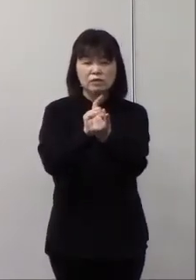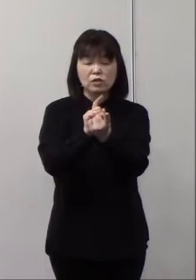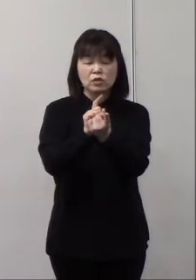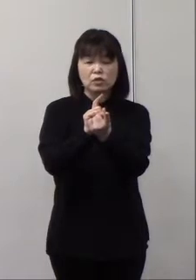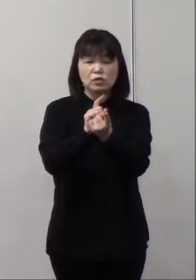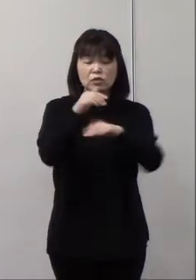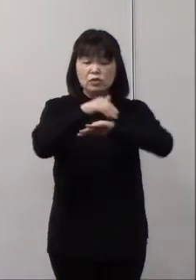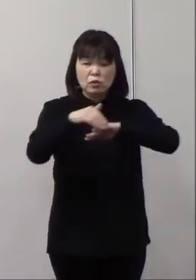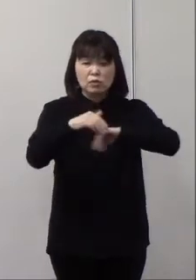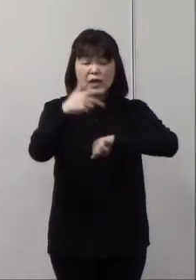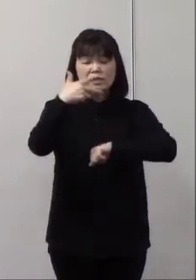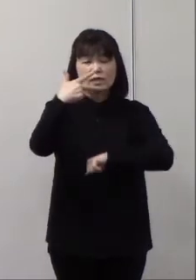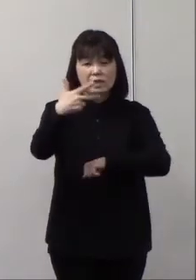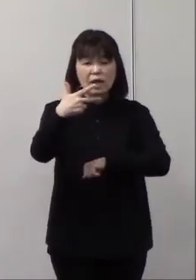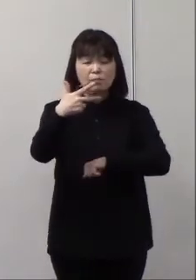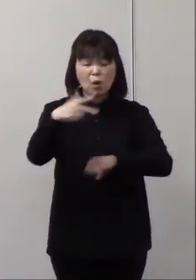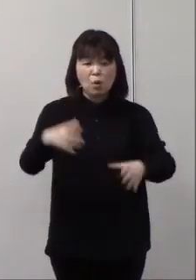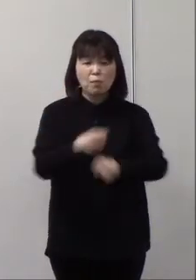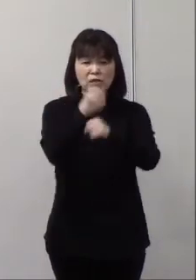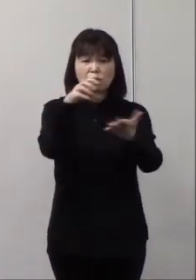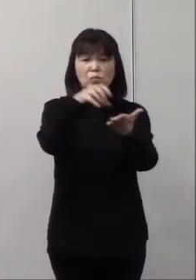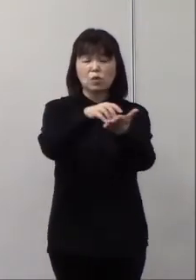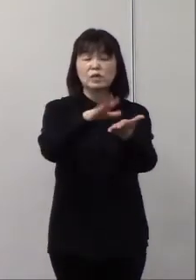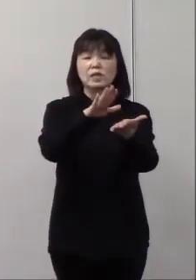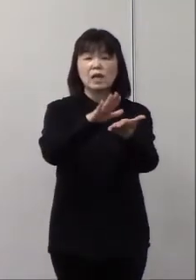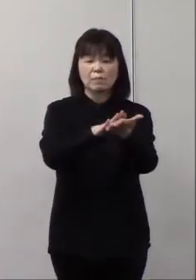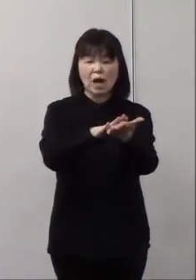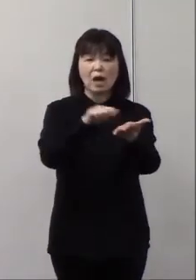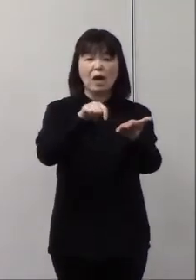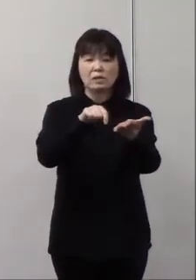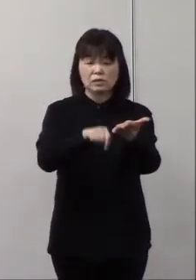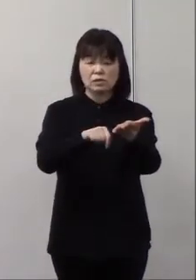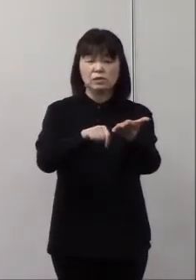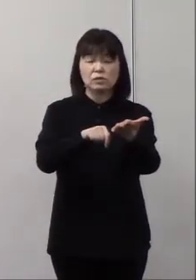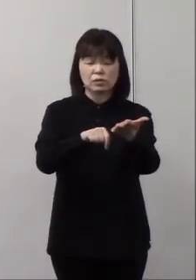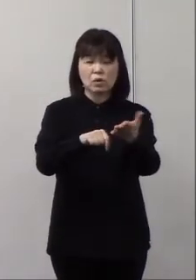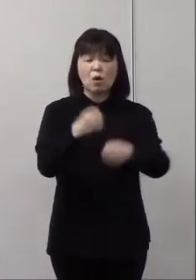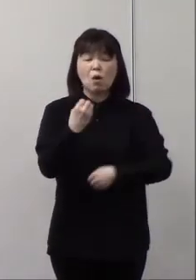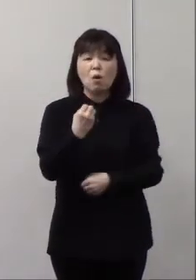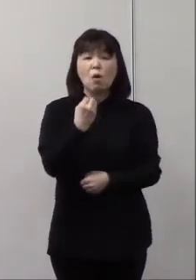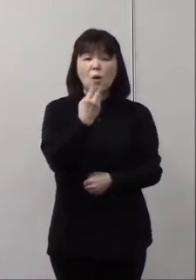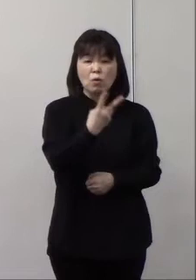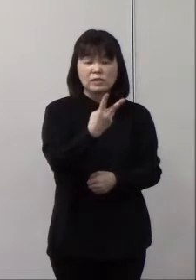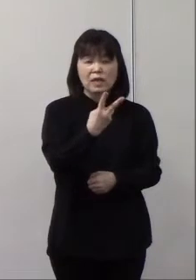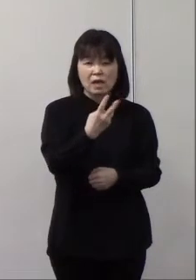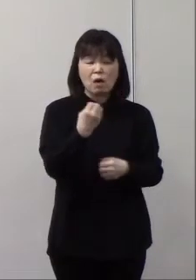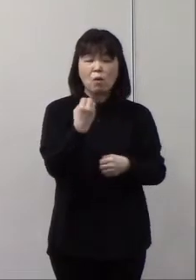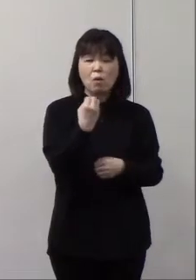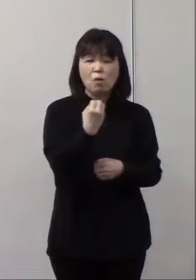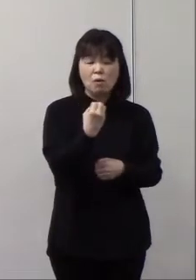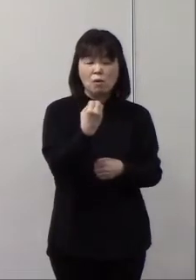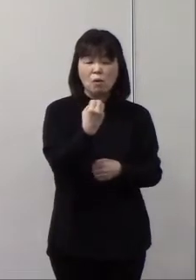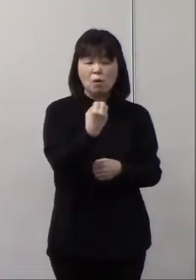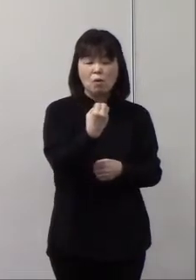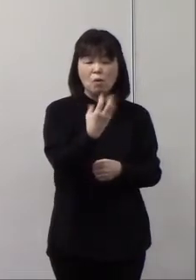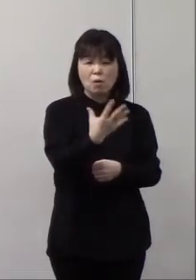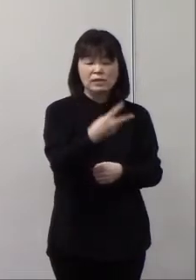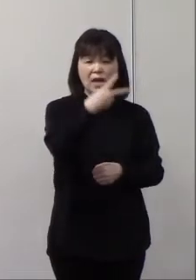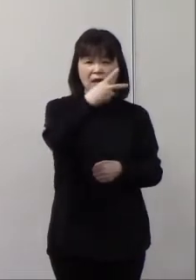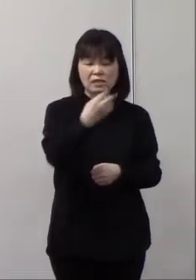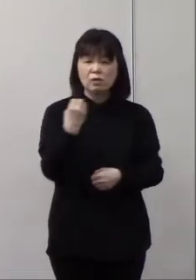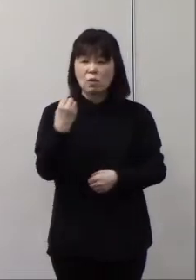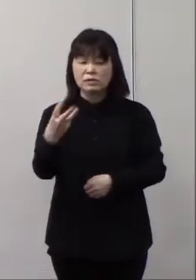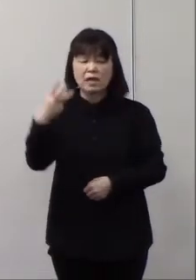番 表の右の方に補正に R2 と R3 が書いてあると思います。で R2 の方